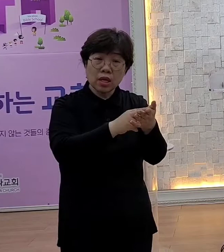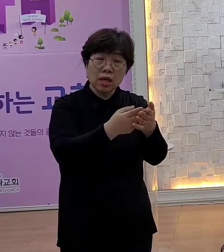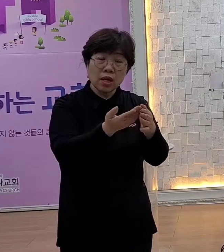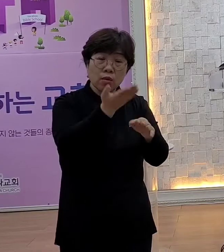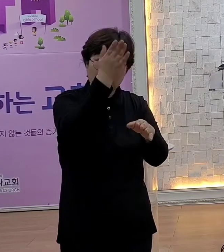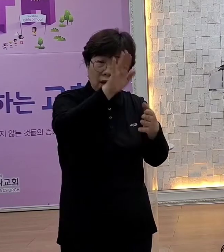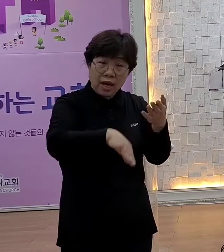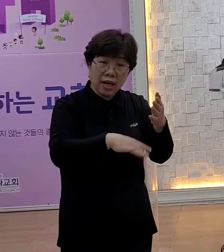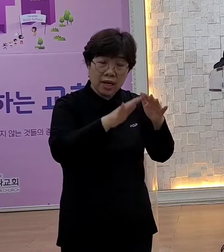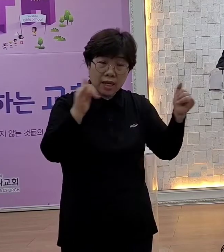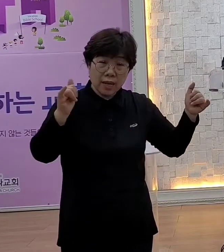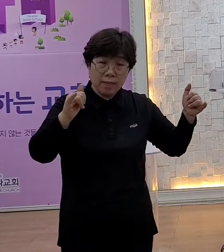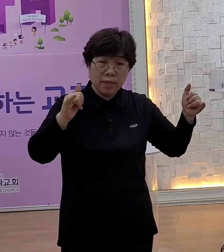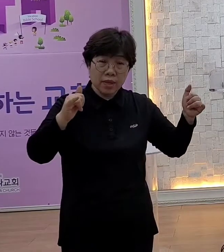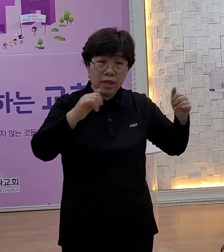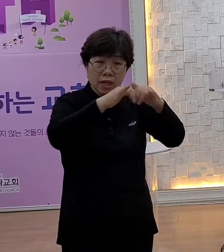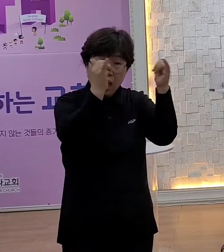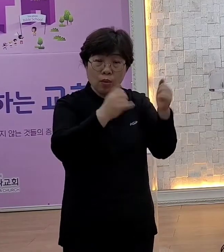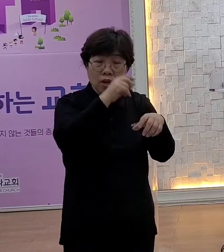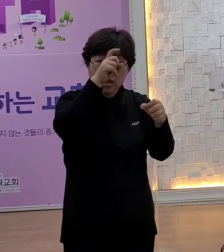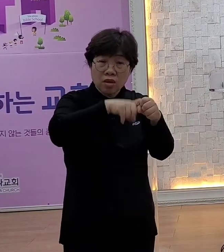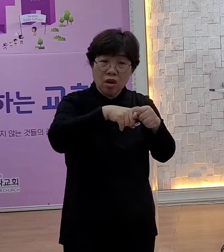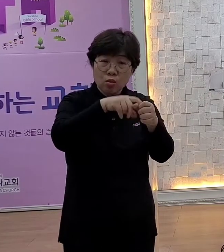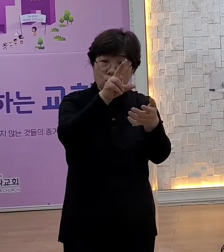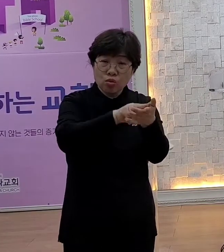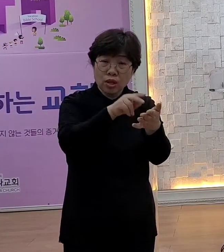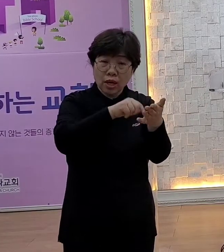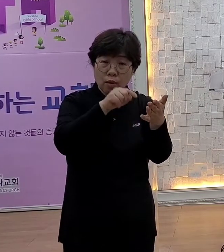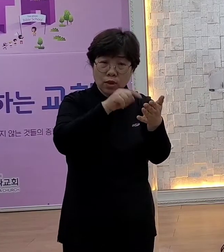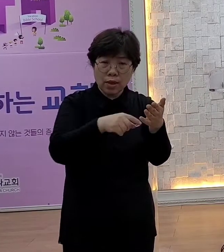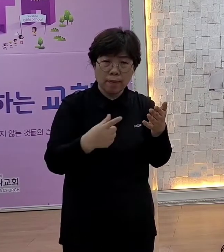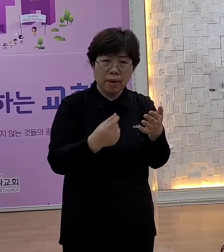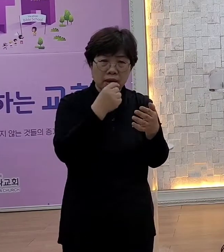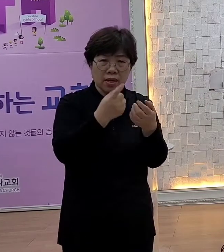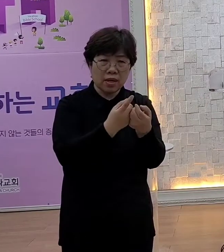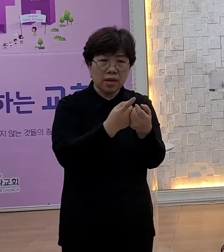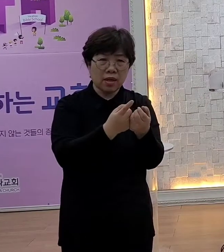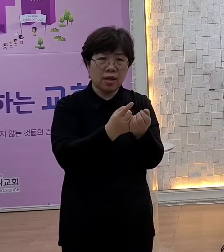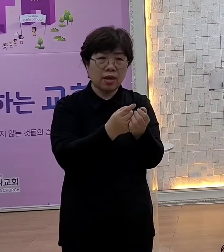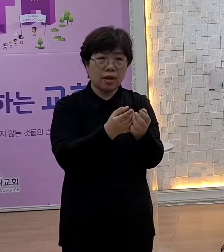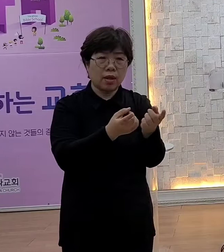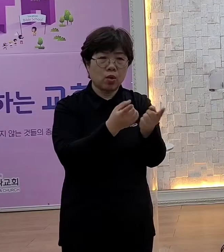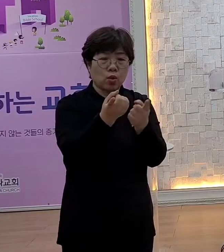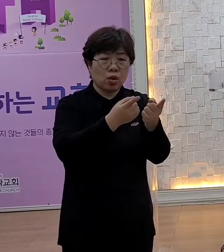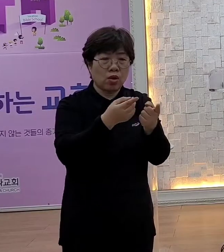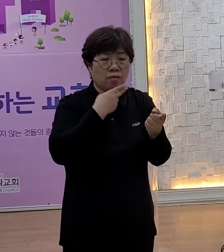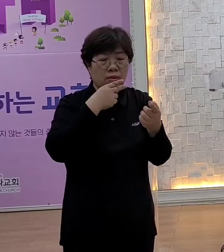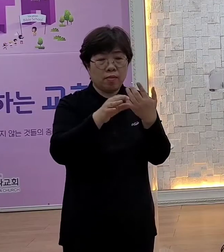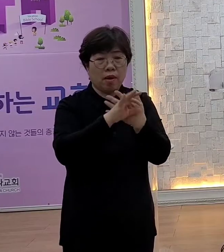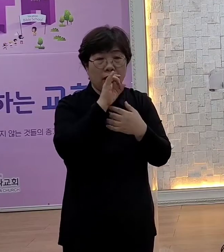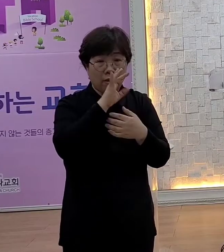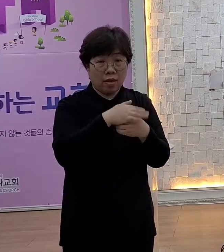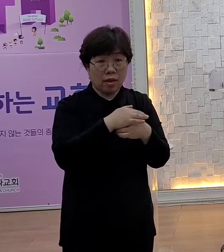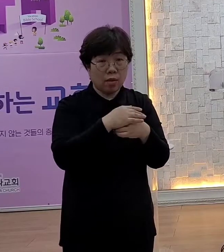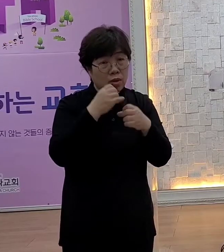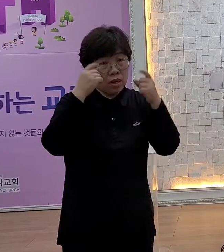계층과 모든 부조리한 이 사회적 문제에서 우리가 빨리 다시 바로잡지 않으면 안 된다라고 하는